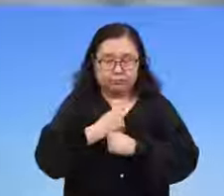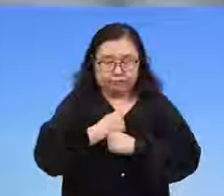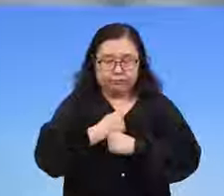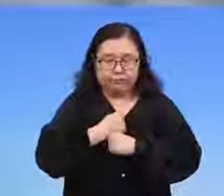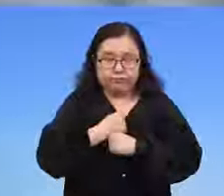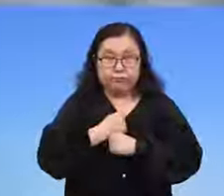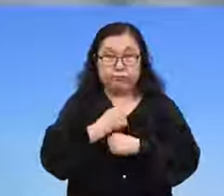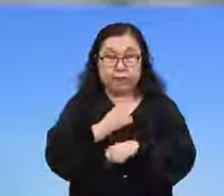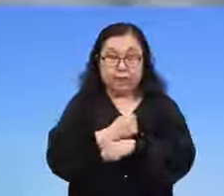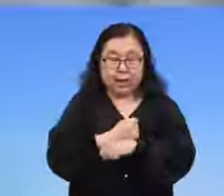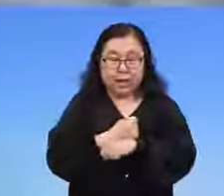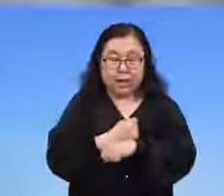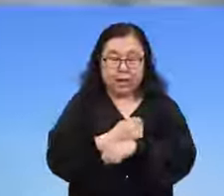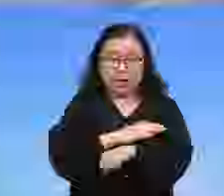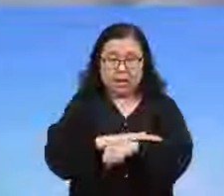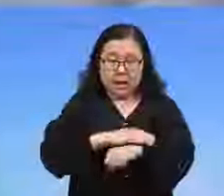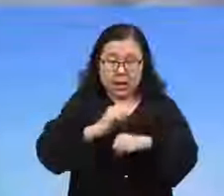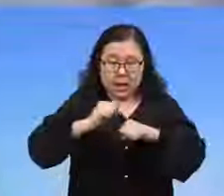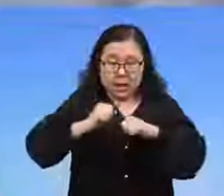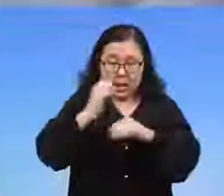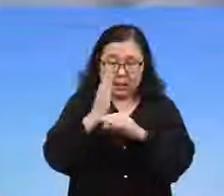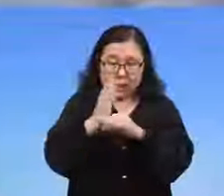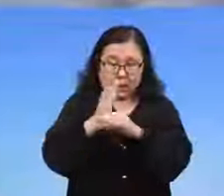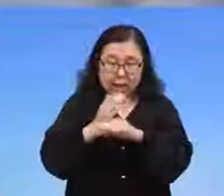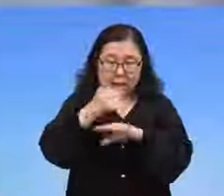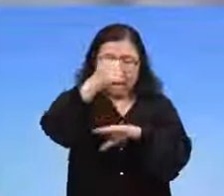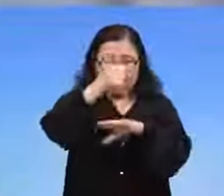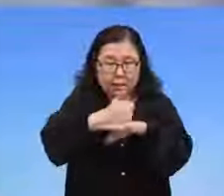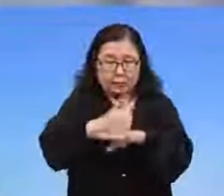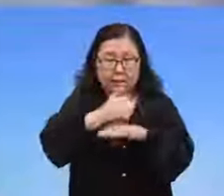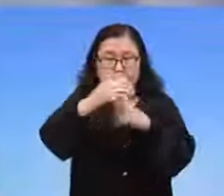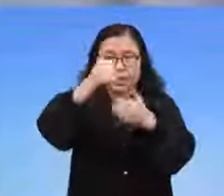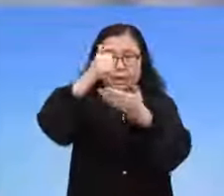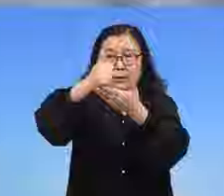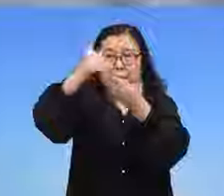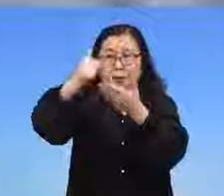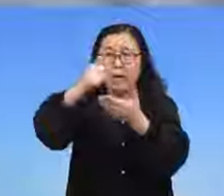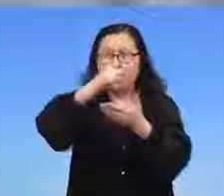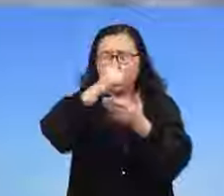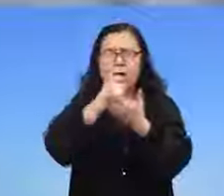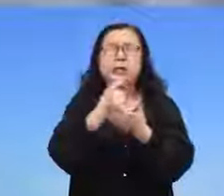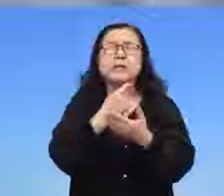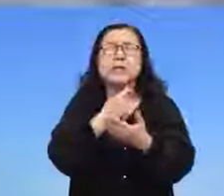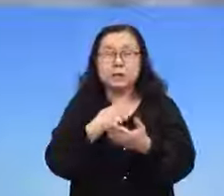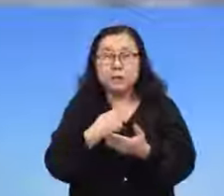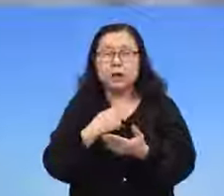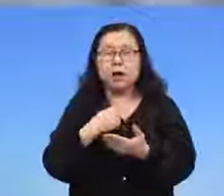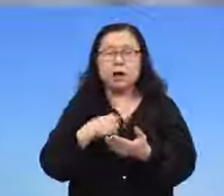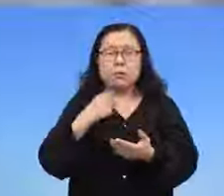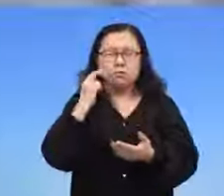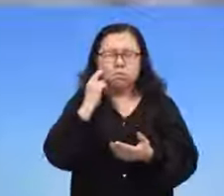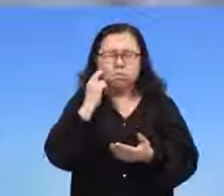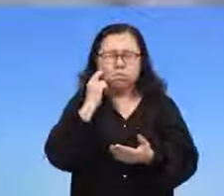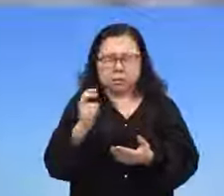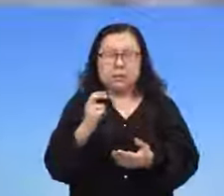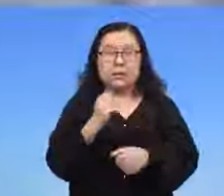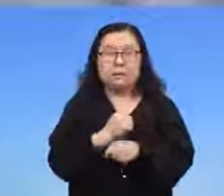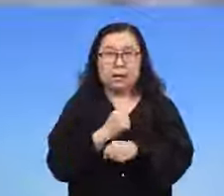잘 나가다가 끝에 교만해져서 하나님께 범죄하면 이런 비참한 결과가 온다는 것을 제